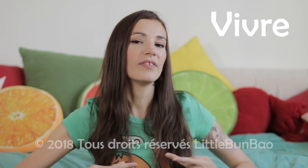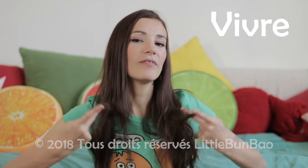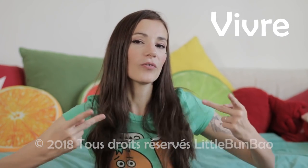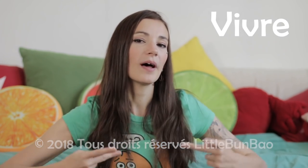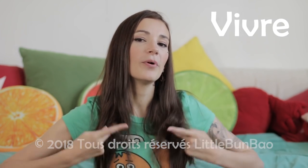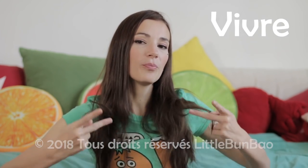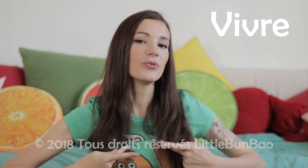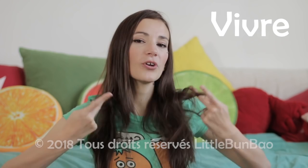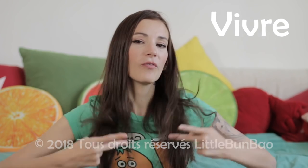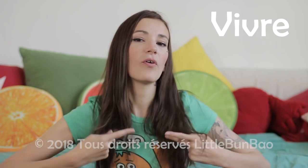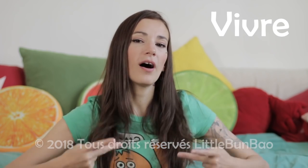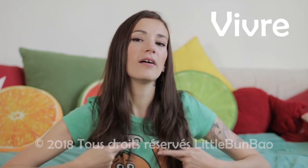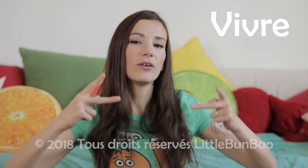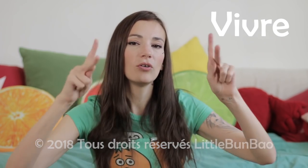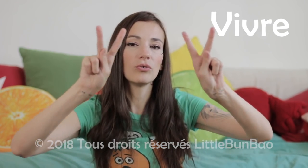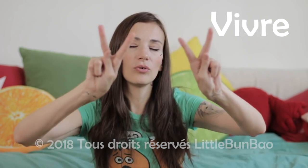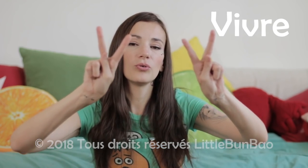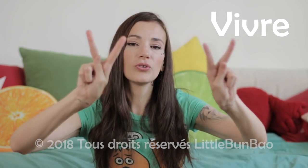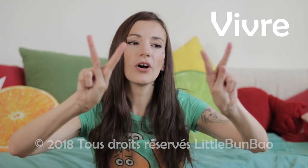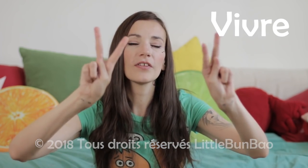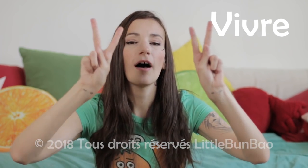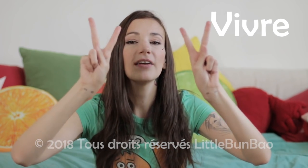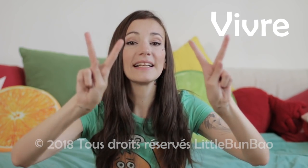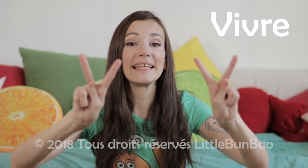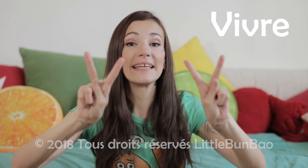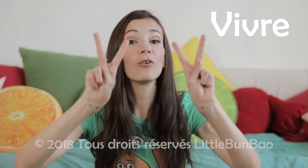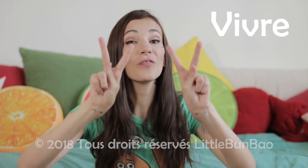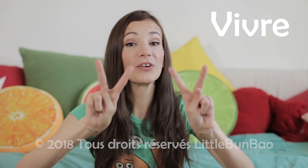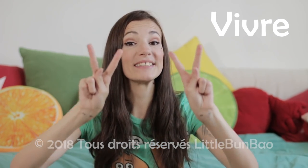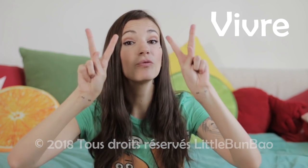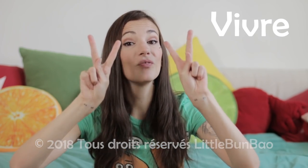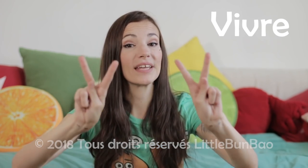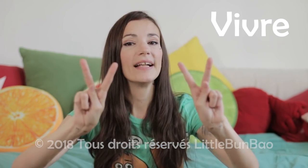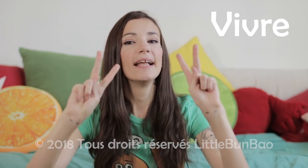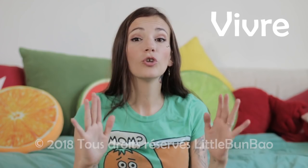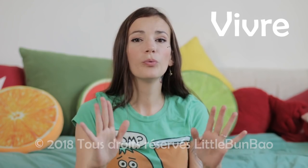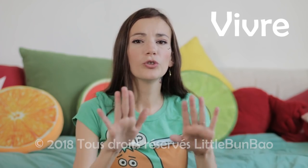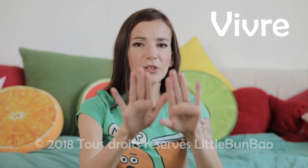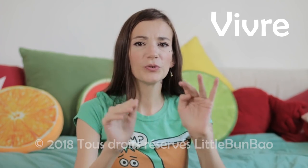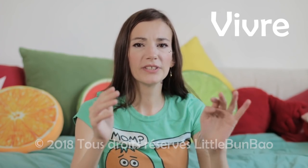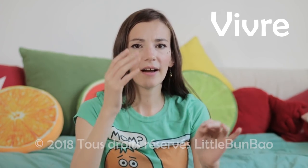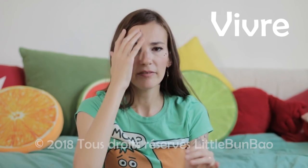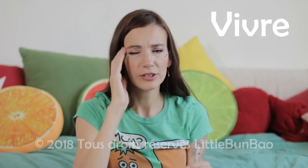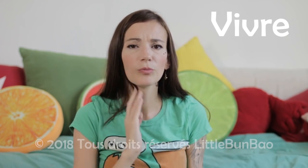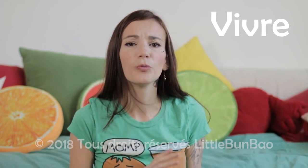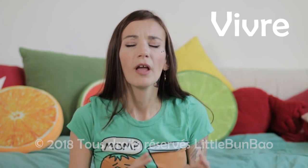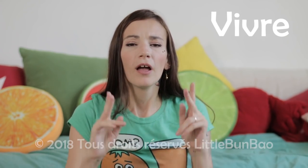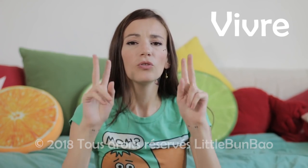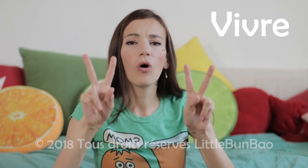Vivre, on tapote plusieurs fois le torse avec les configurations V. Je pousse mes cheveux, ça ira vachement mieux. Donc